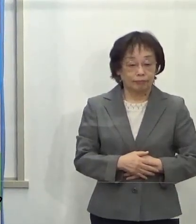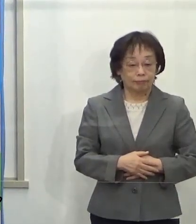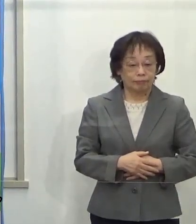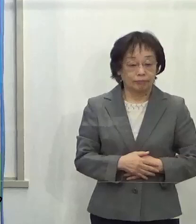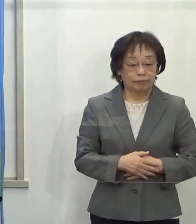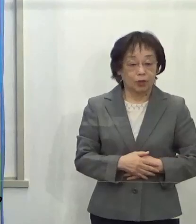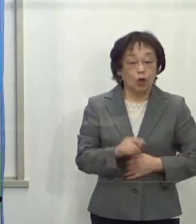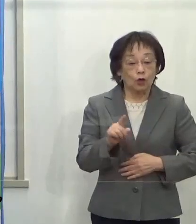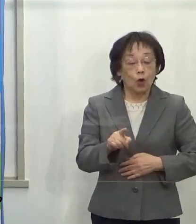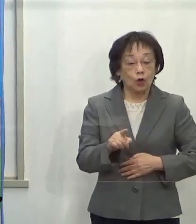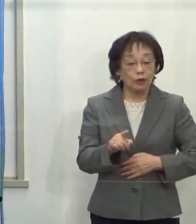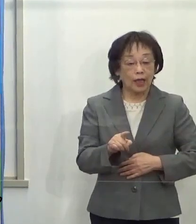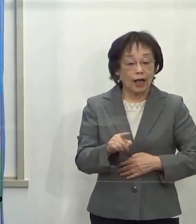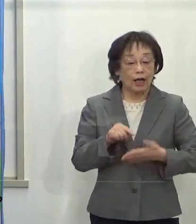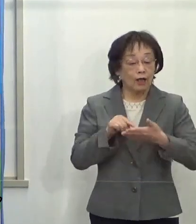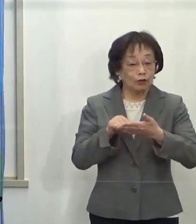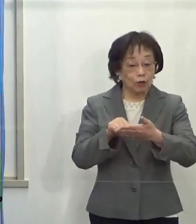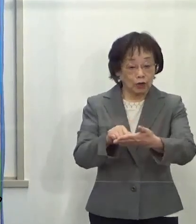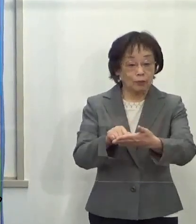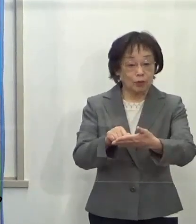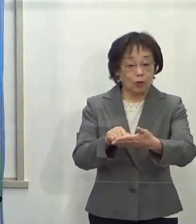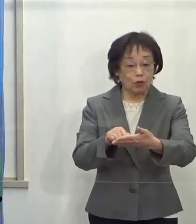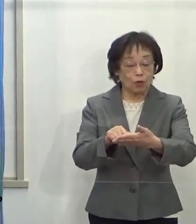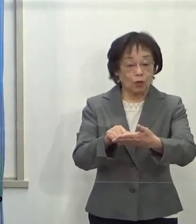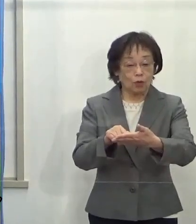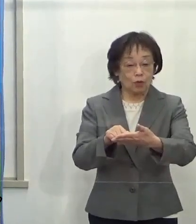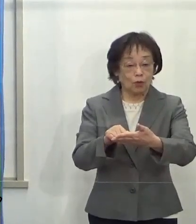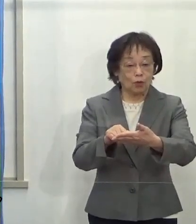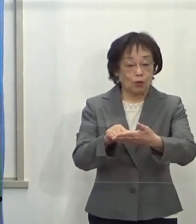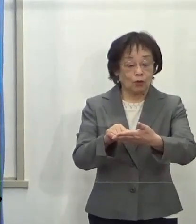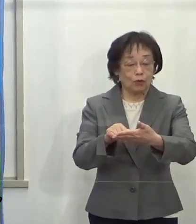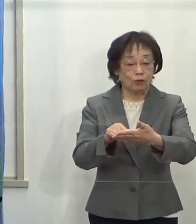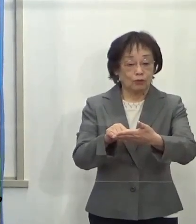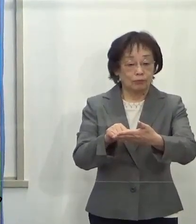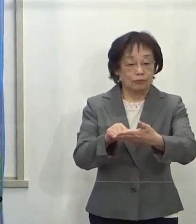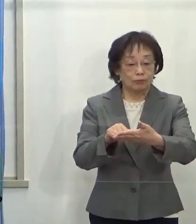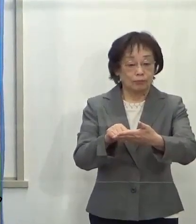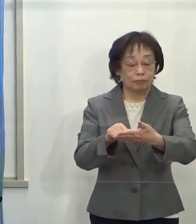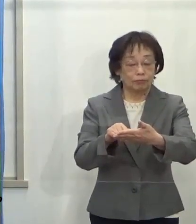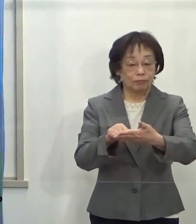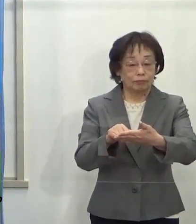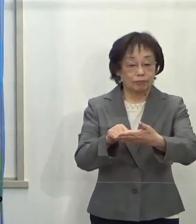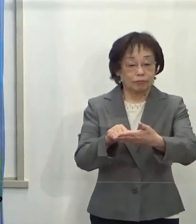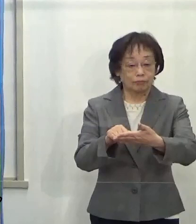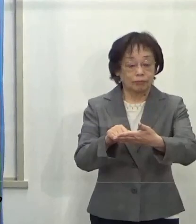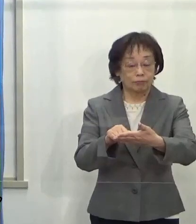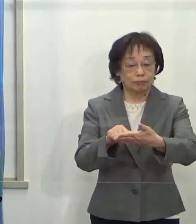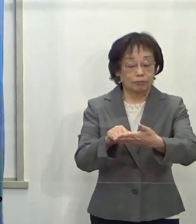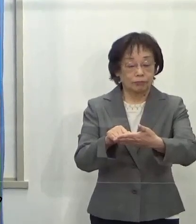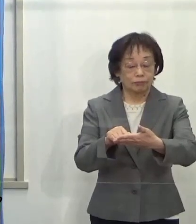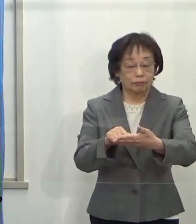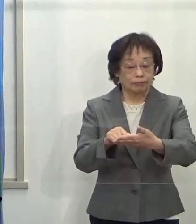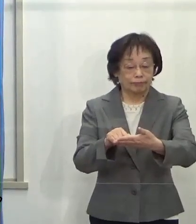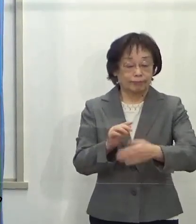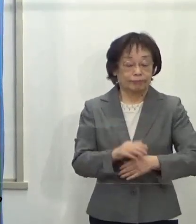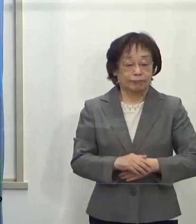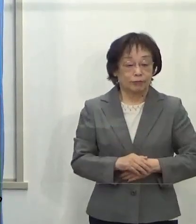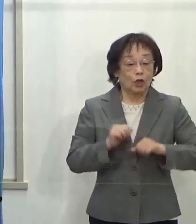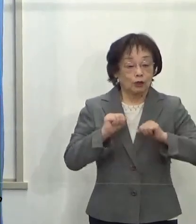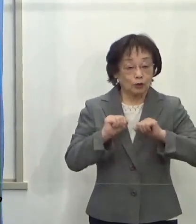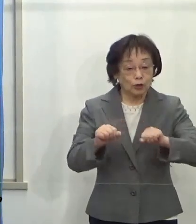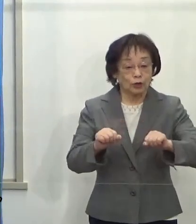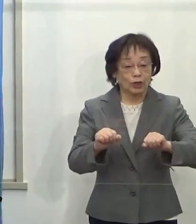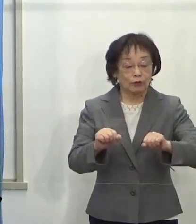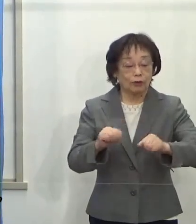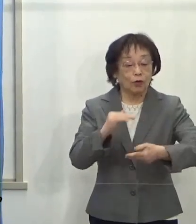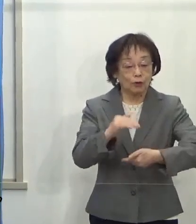そうした取り組みを、自民党の、から、作業部会の方から提言されるという話がありまして、北九